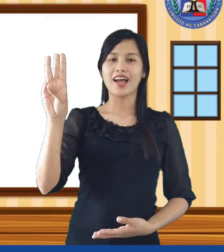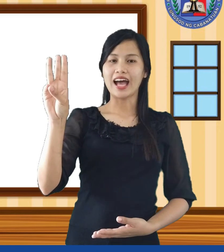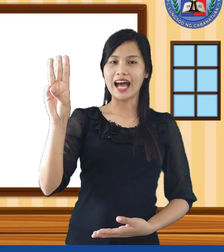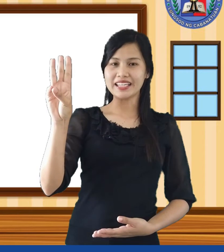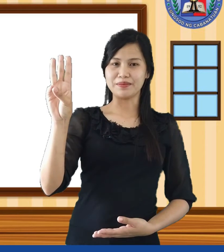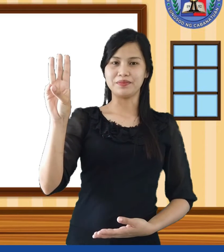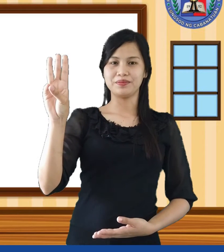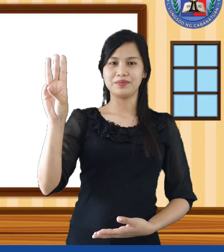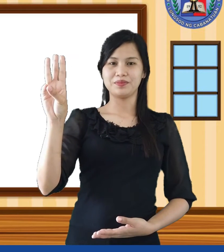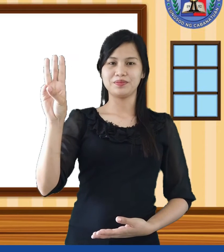Anim.